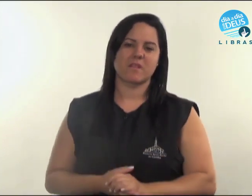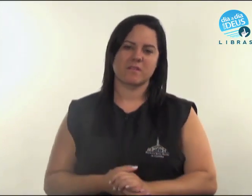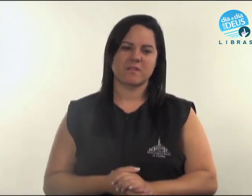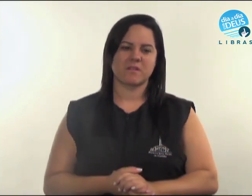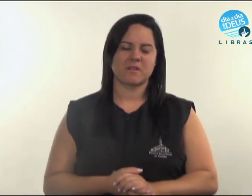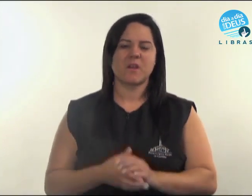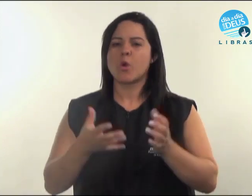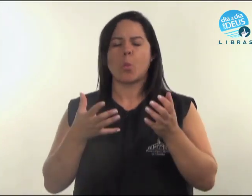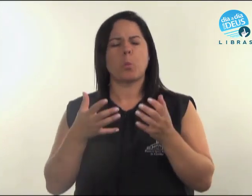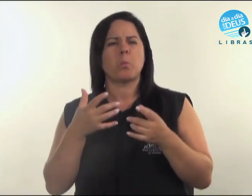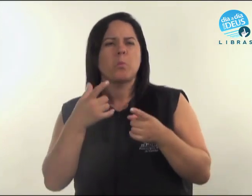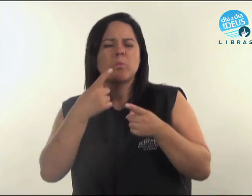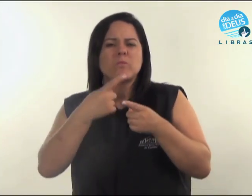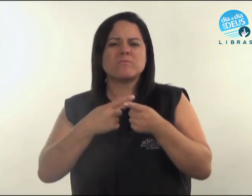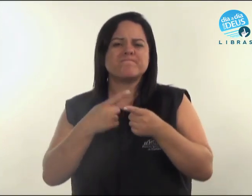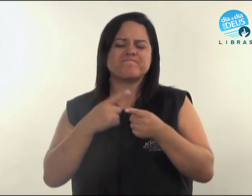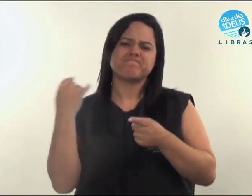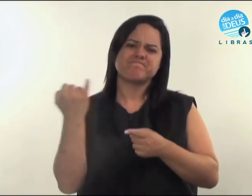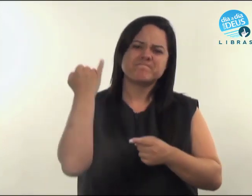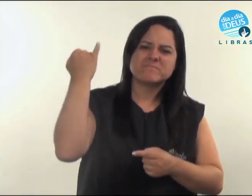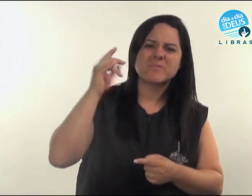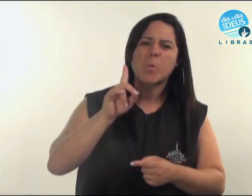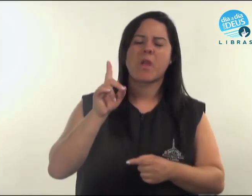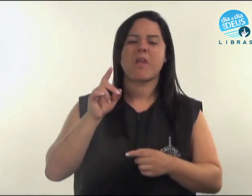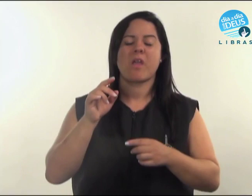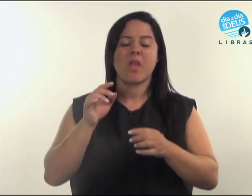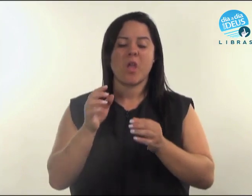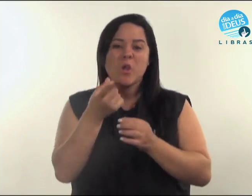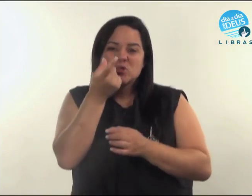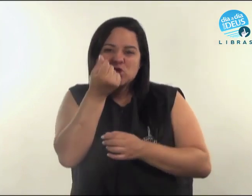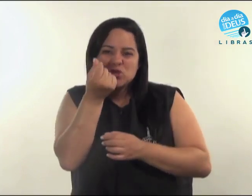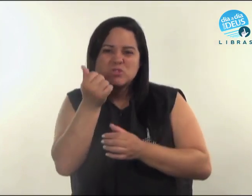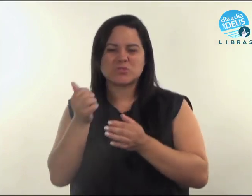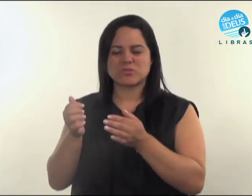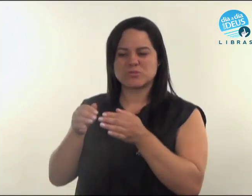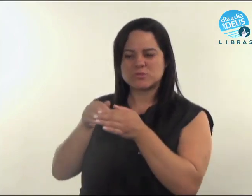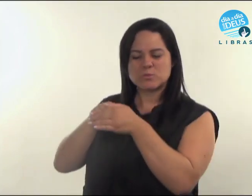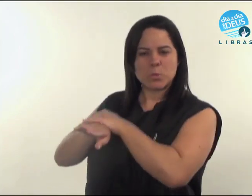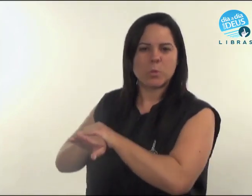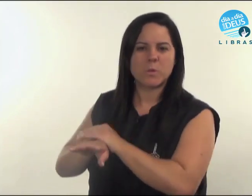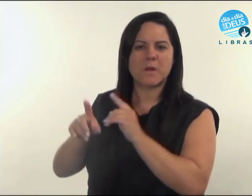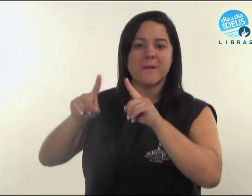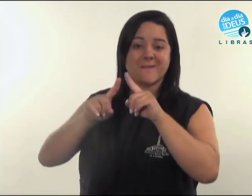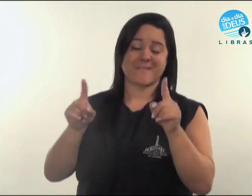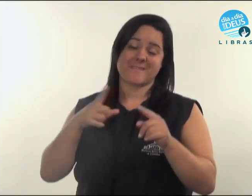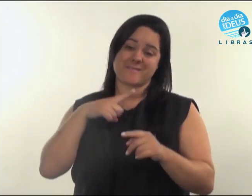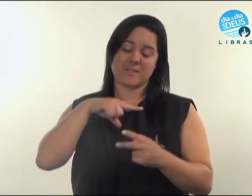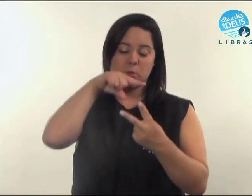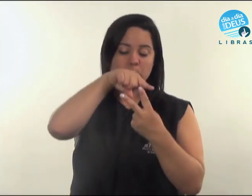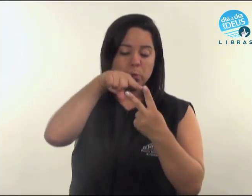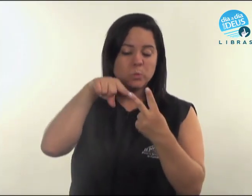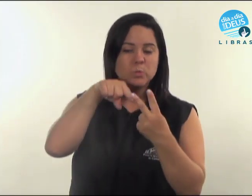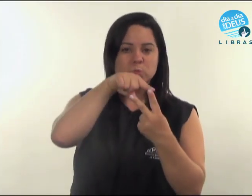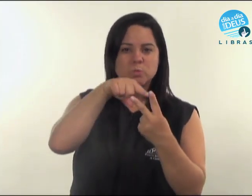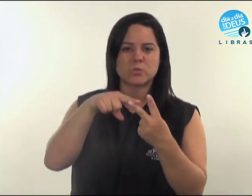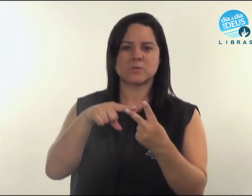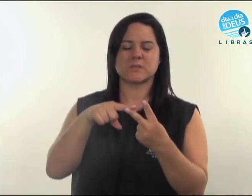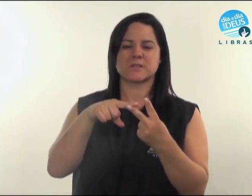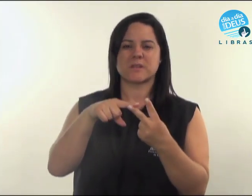sonegados. Mas o foco desse texto está em duas expressões que para mim são tremendas. Pedro faz